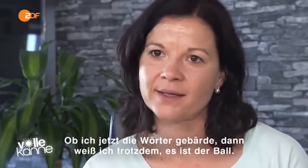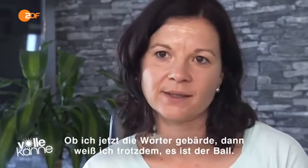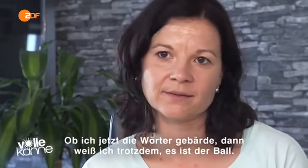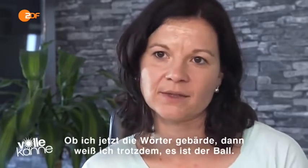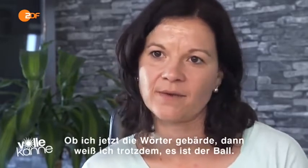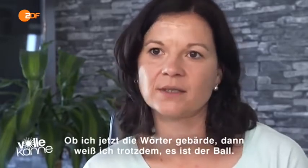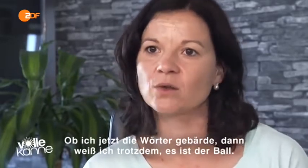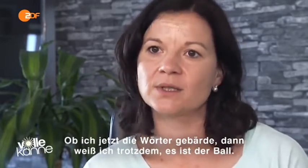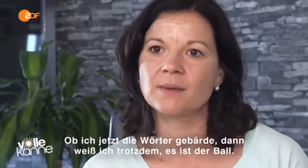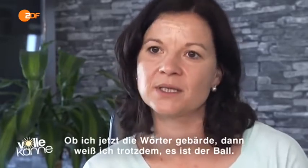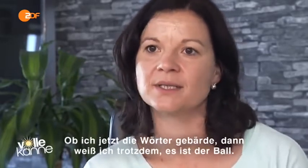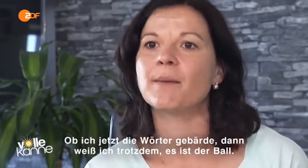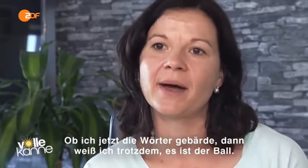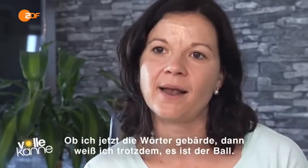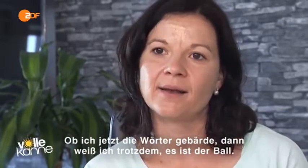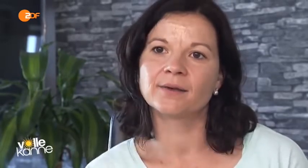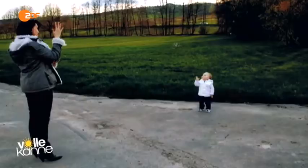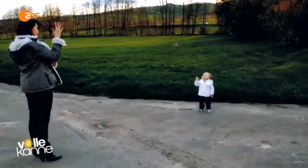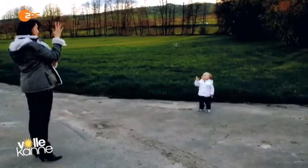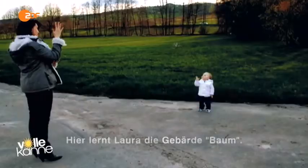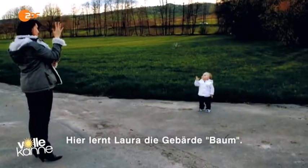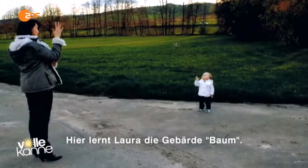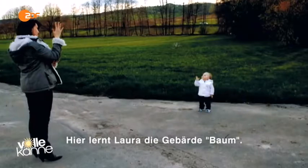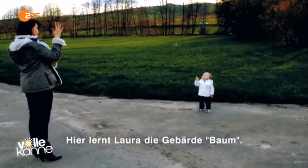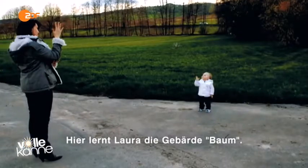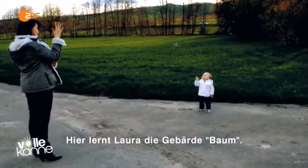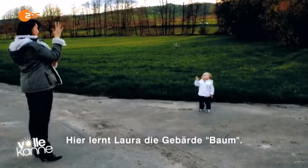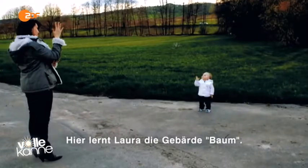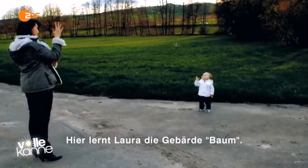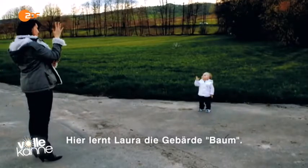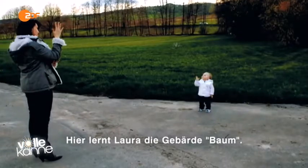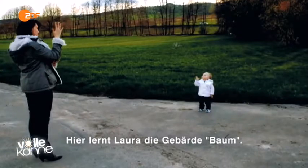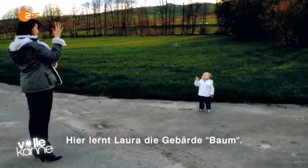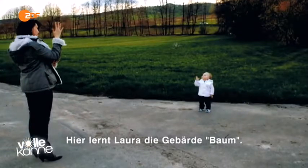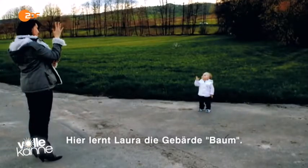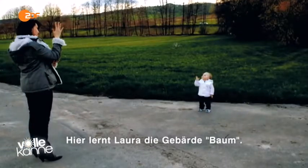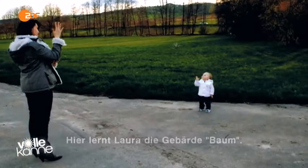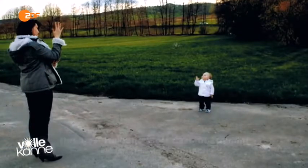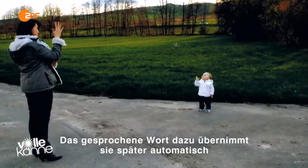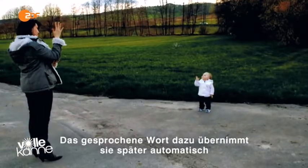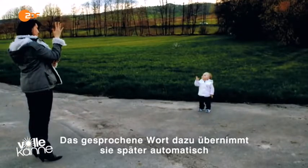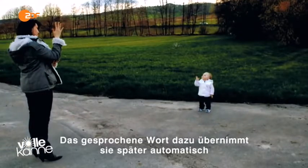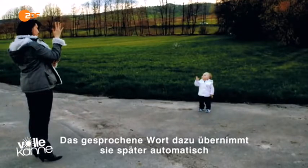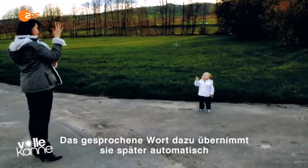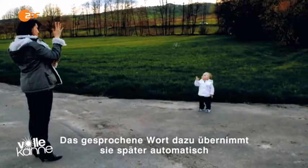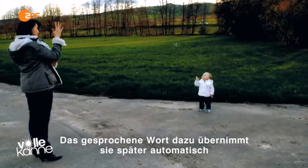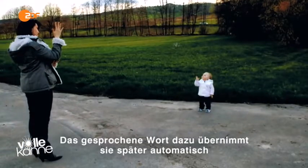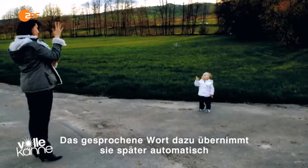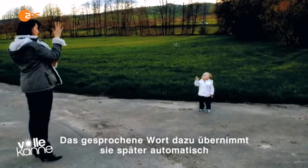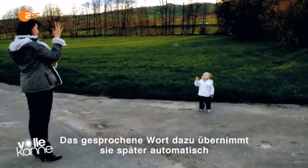Gebärde, dann weiß ich trotzdem, das ist der Ball. Hier lernt Laura die Gebärde Baum. Das gesprochene Wort dazu übernimmt